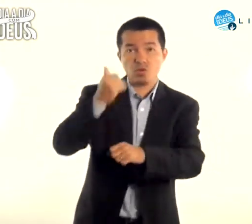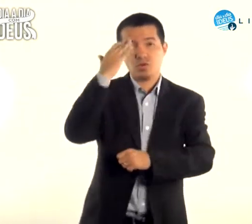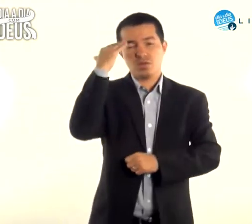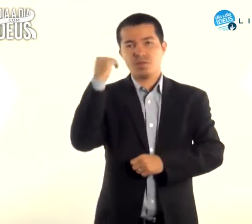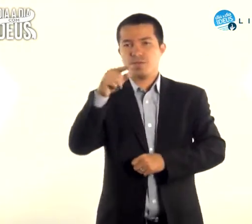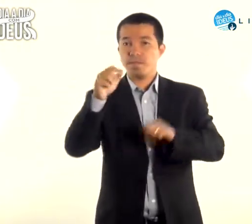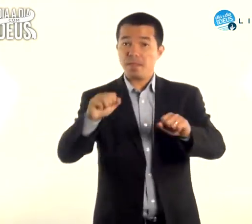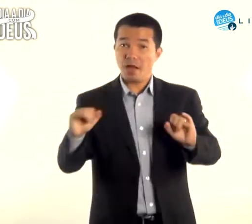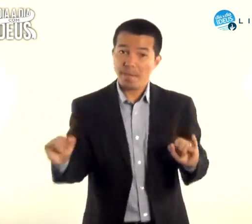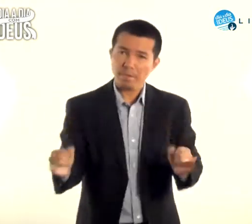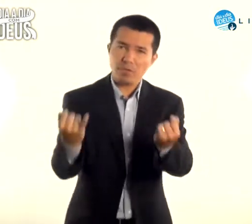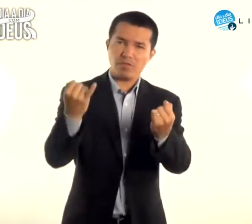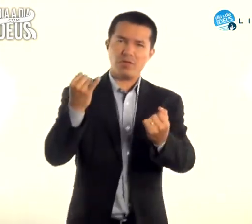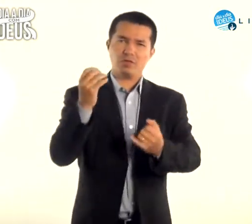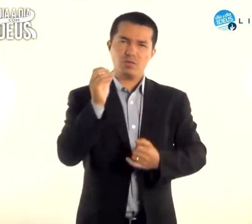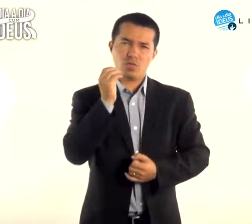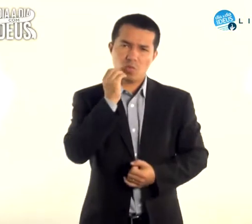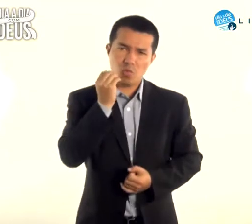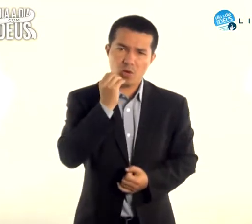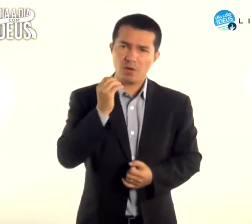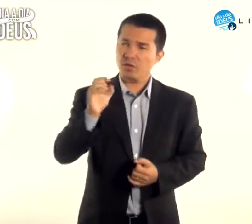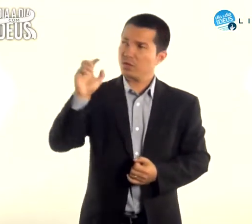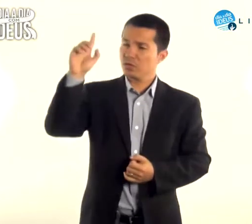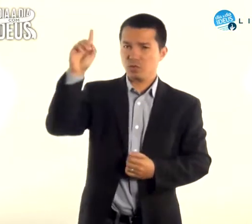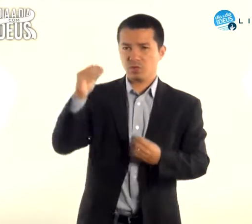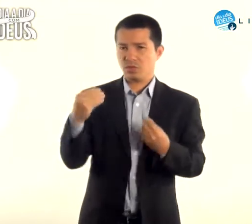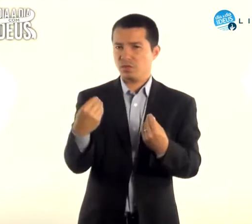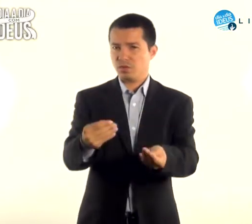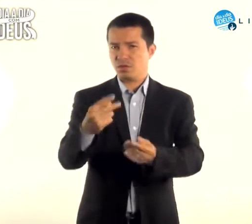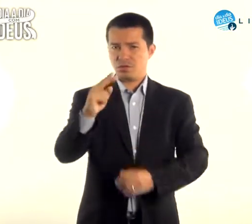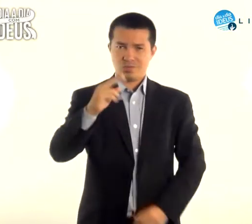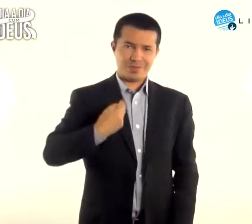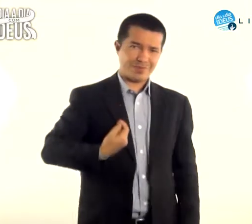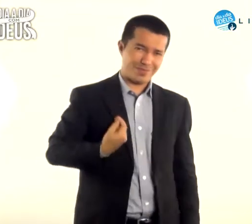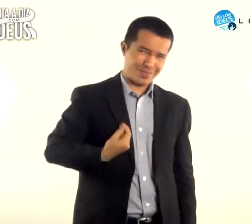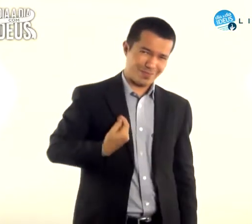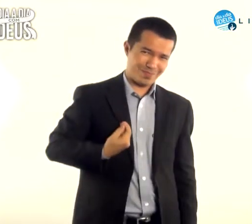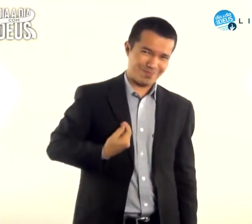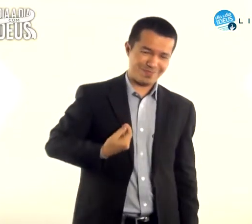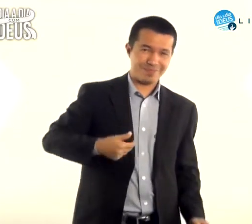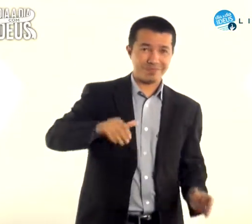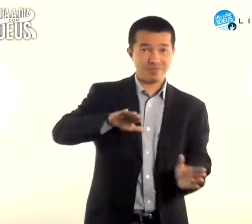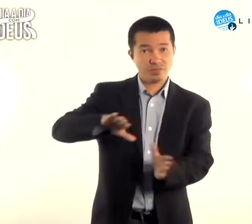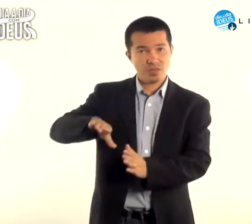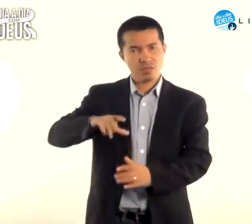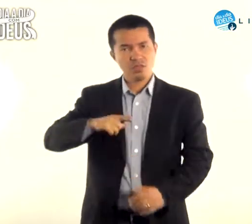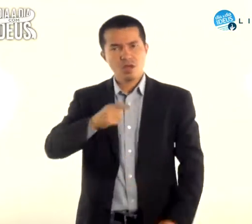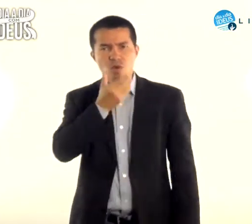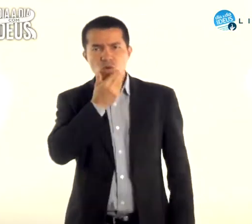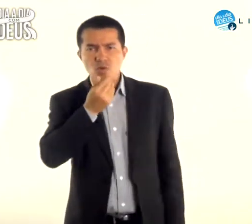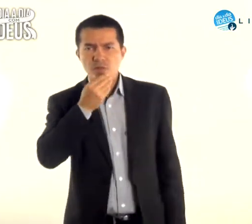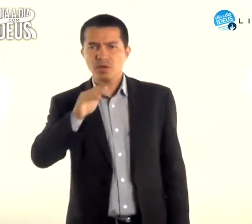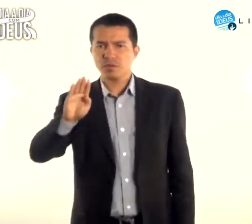as oportunidades que você tem. Benjamin Franklin falou sobre o tempo. Ele diz: tempo